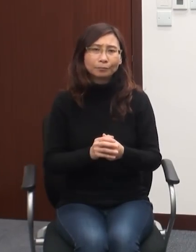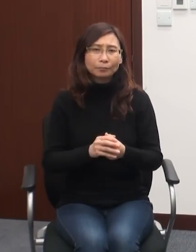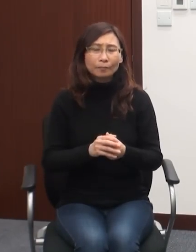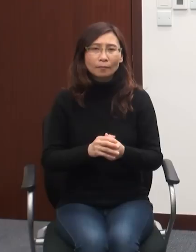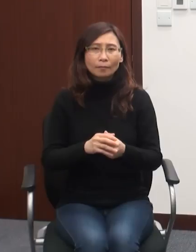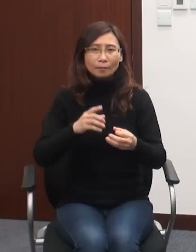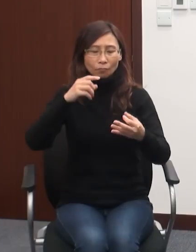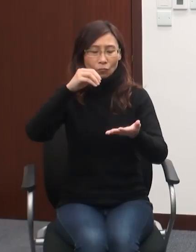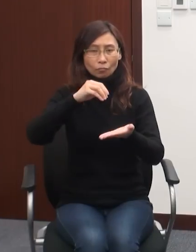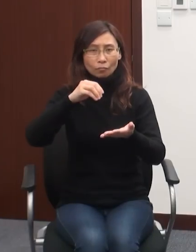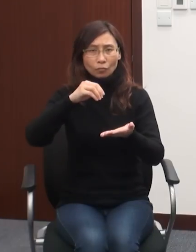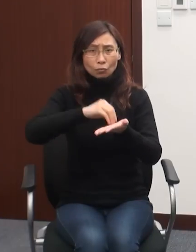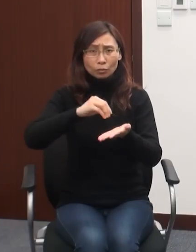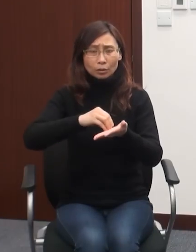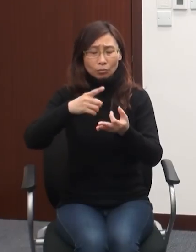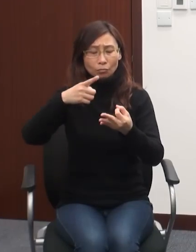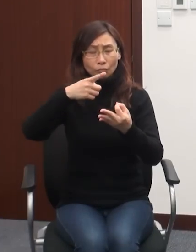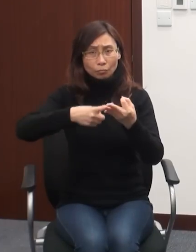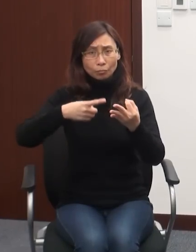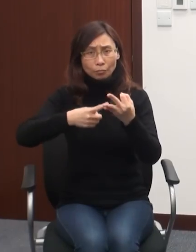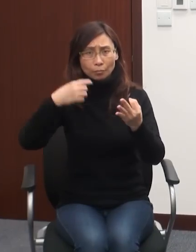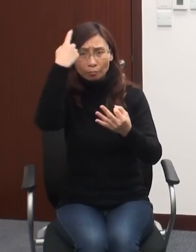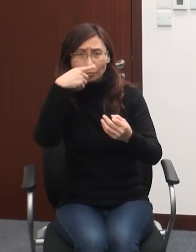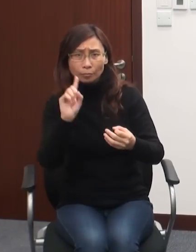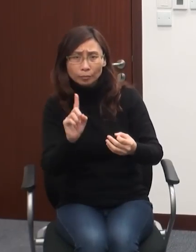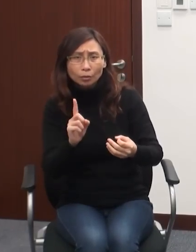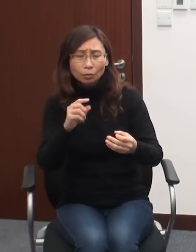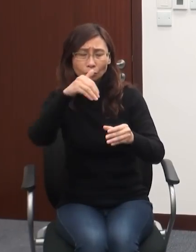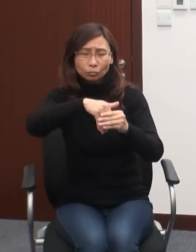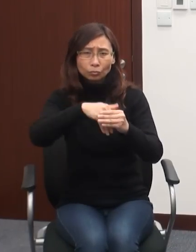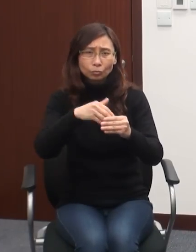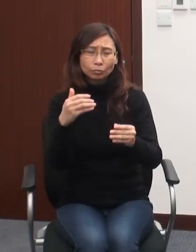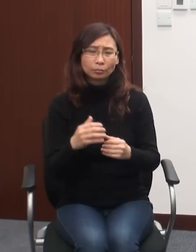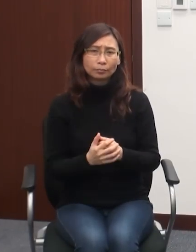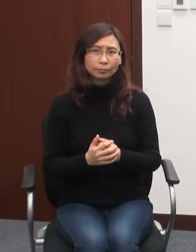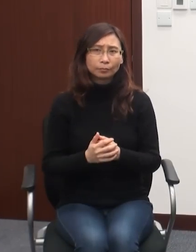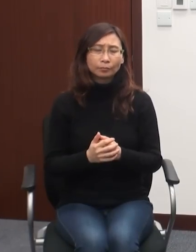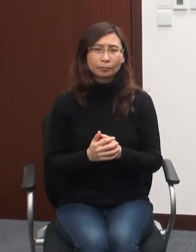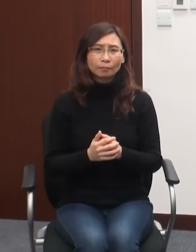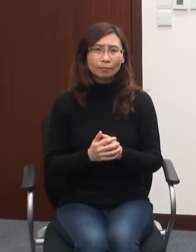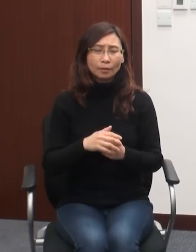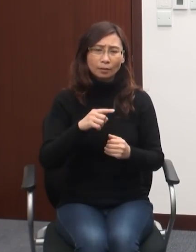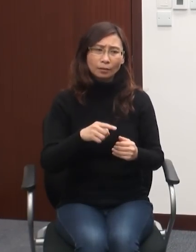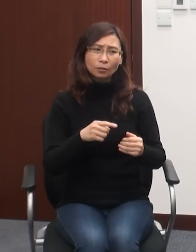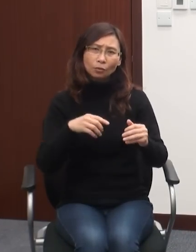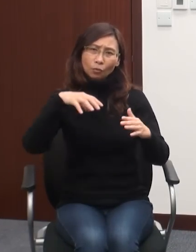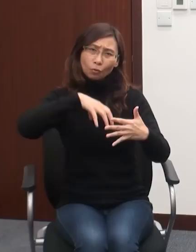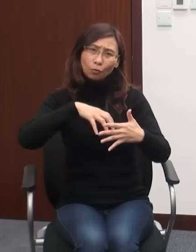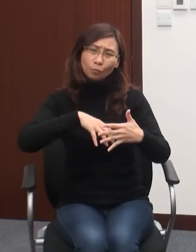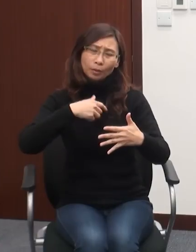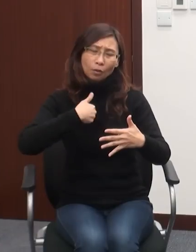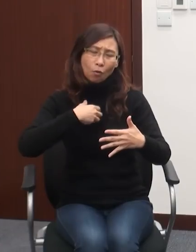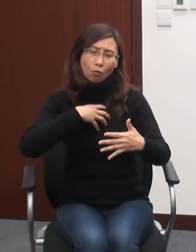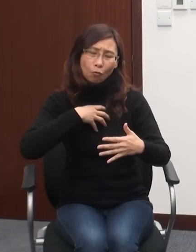選先，有邊幾個跑龍套的人出嚟，大家可以接受先。咁喺呢個過程裏邊咧，其實我認